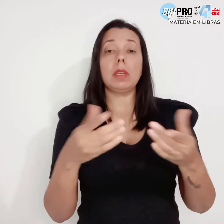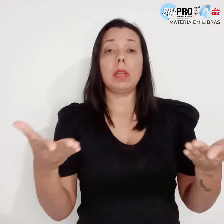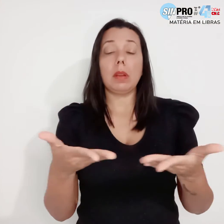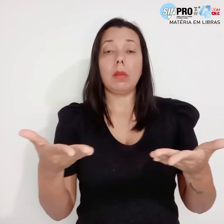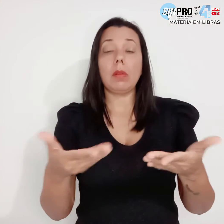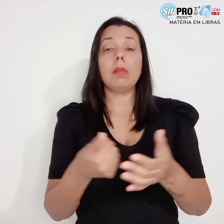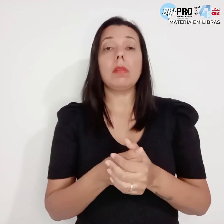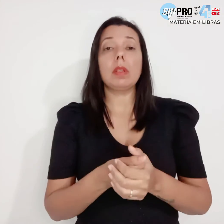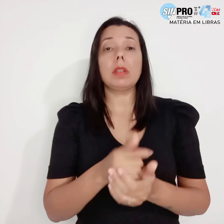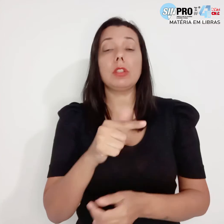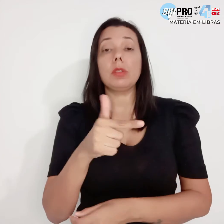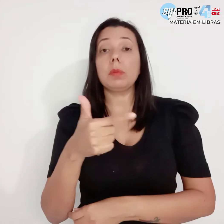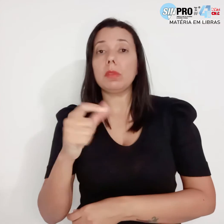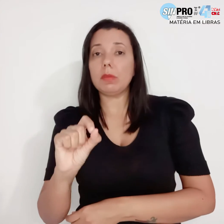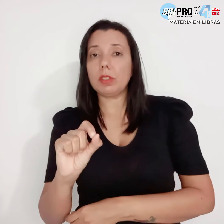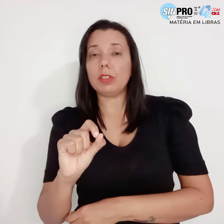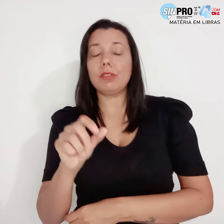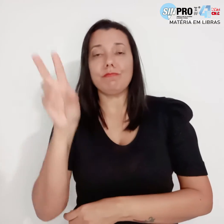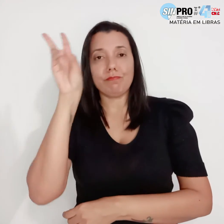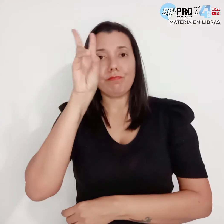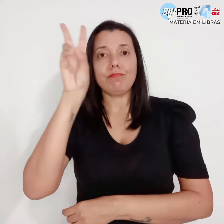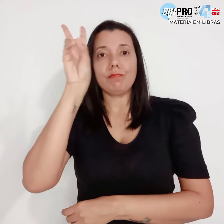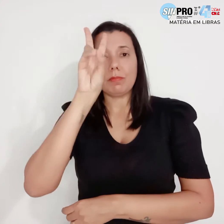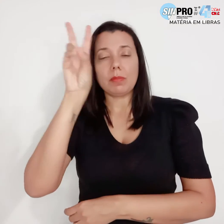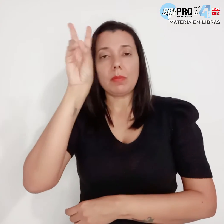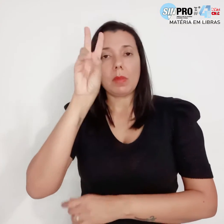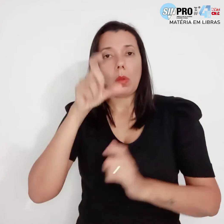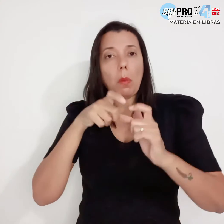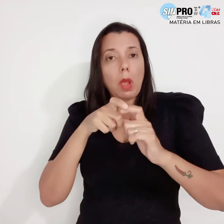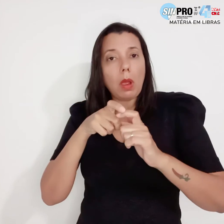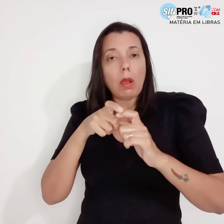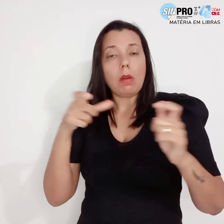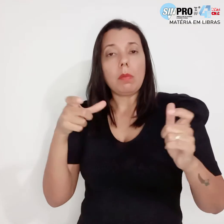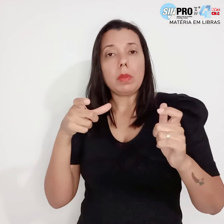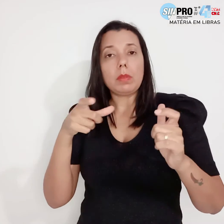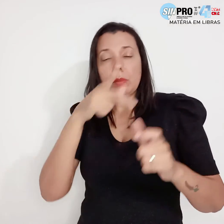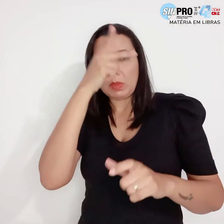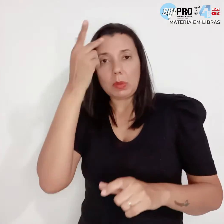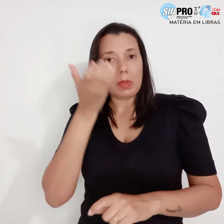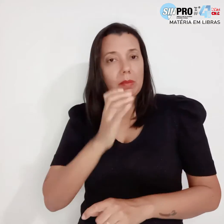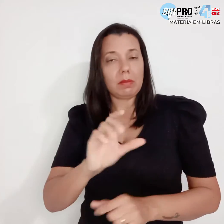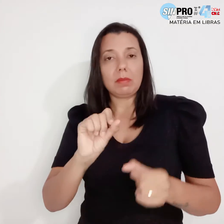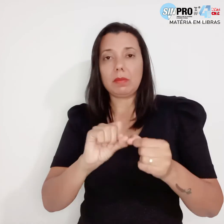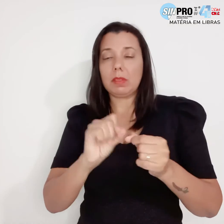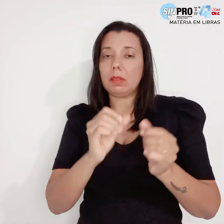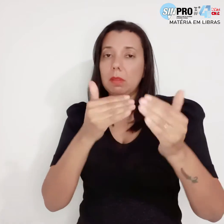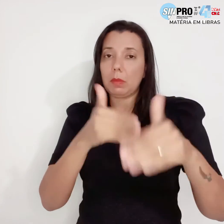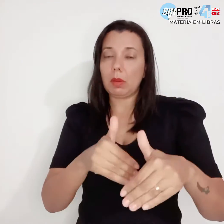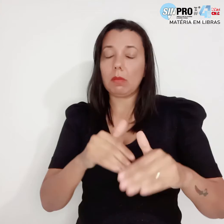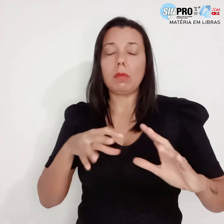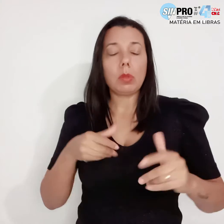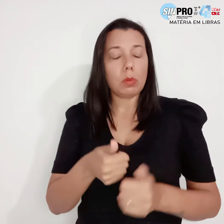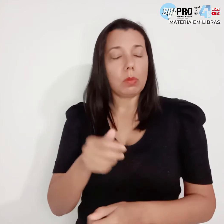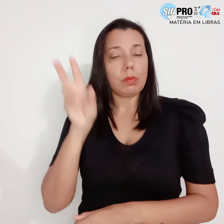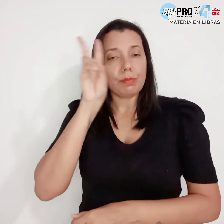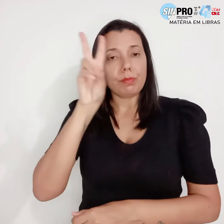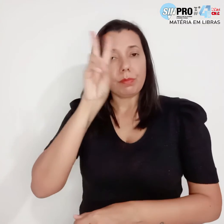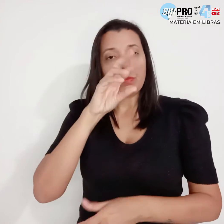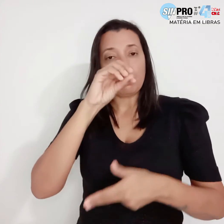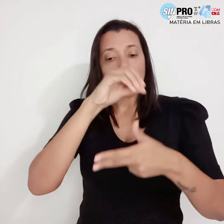de 2020 foi histórica, o maior número de abstenção em toda a história do Enem, criado